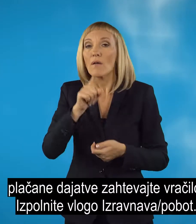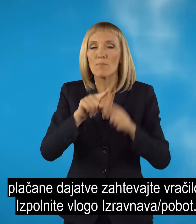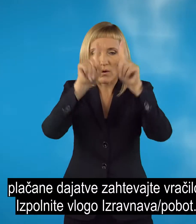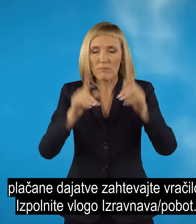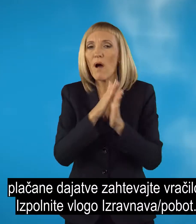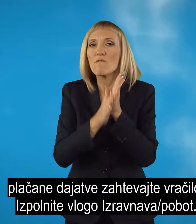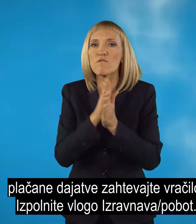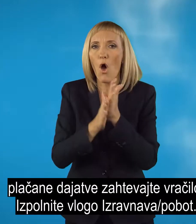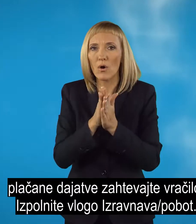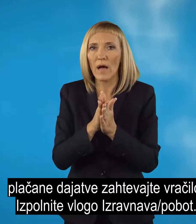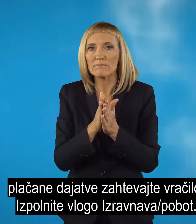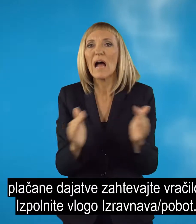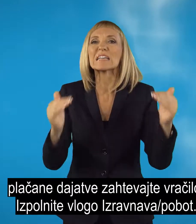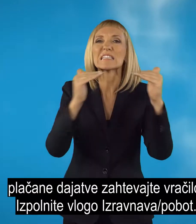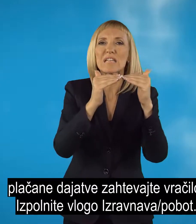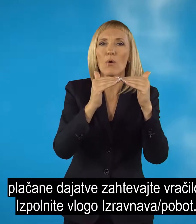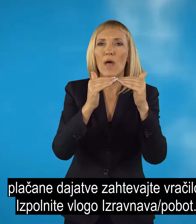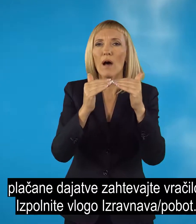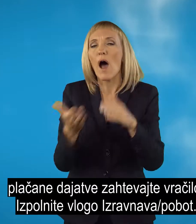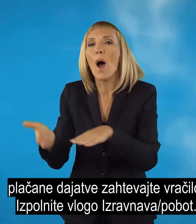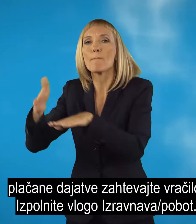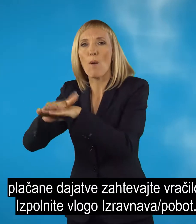Izpolnite vlogo izravnava pobot.